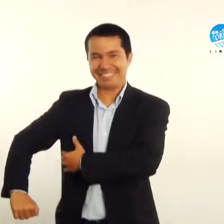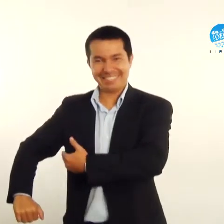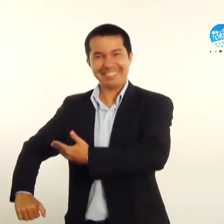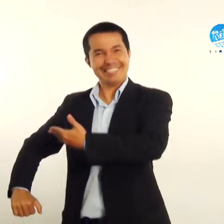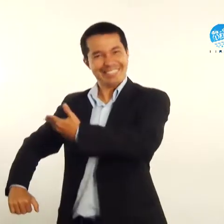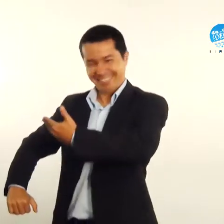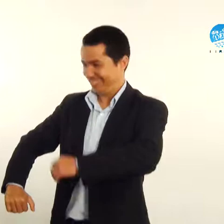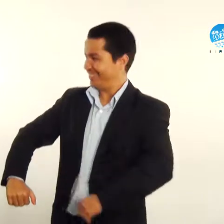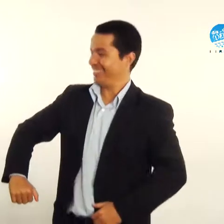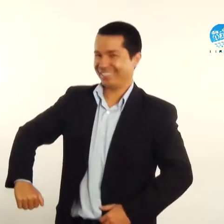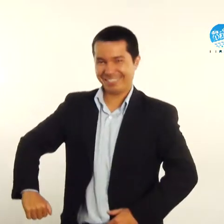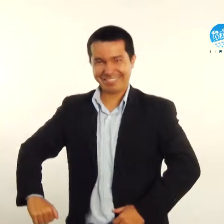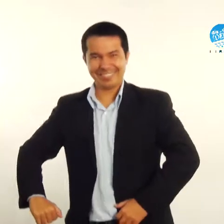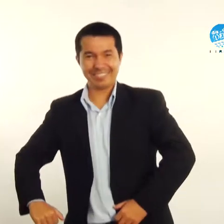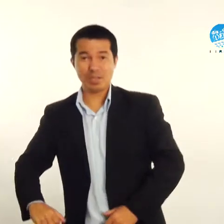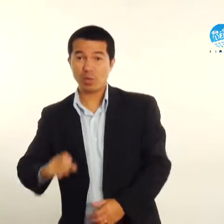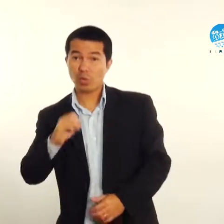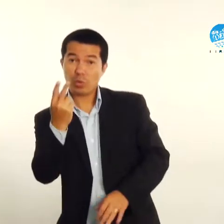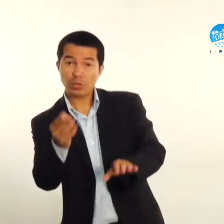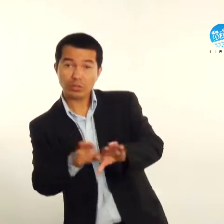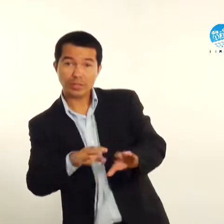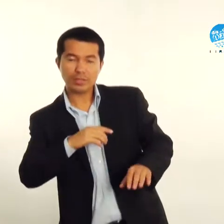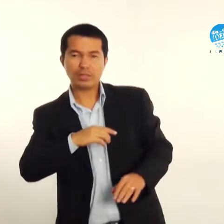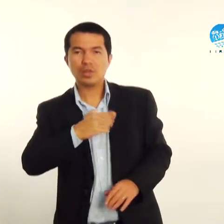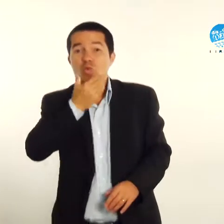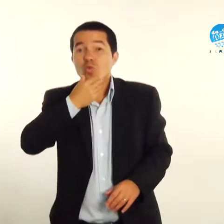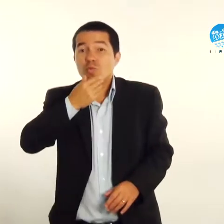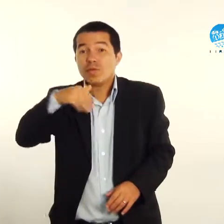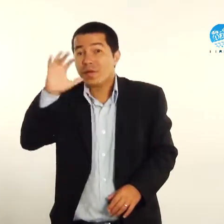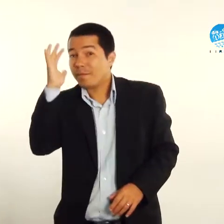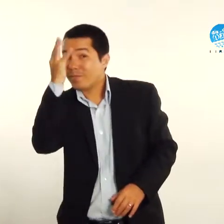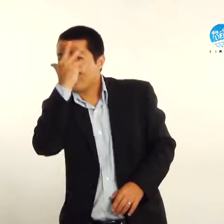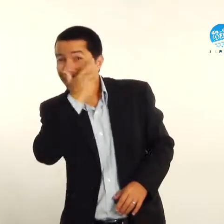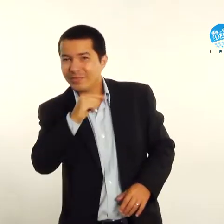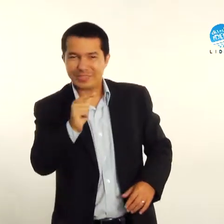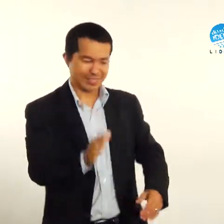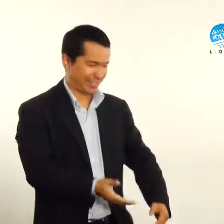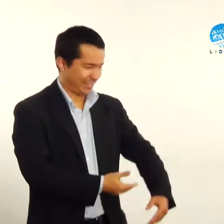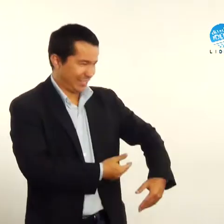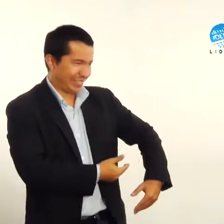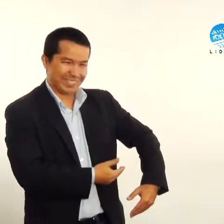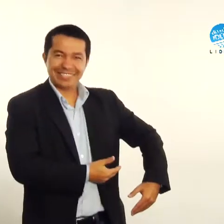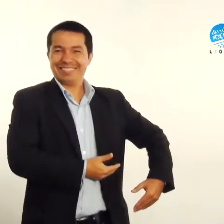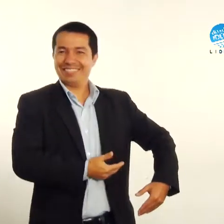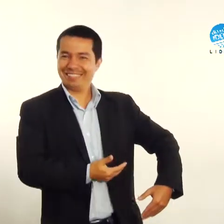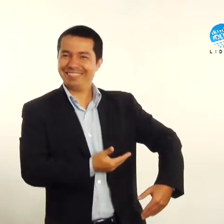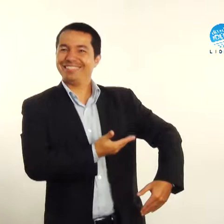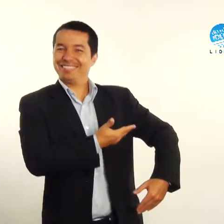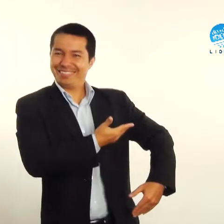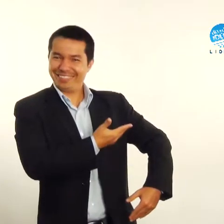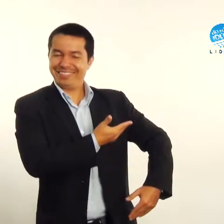sai desfilando com ela, ou vice-versa, né? O menino mais bonito da turma. Mas é